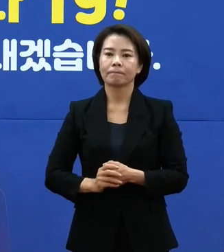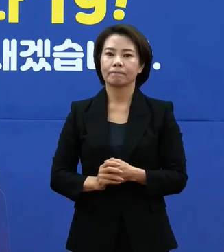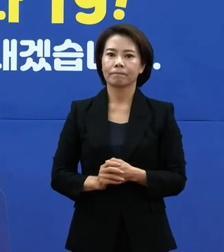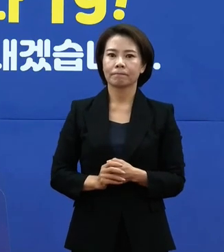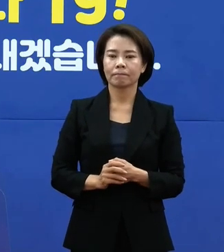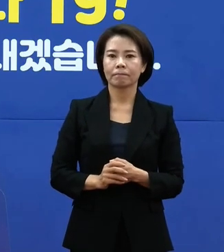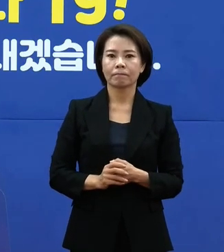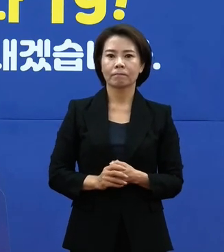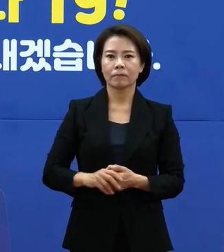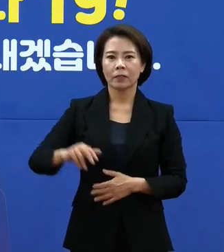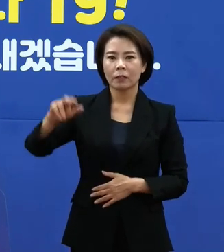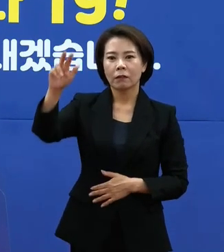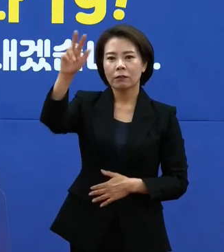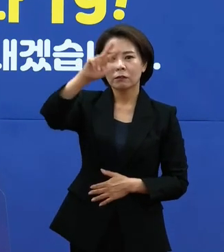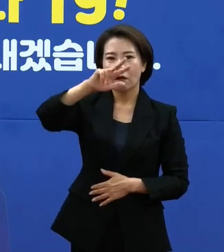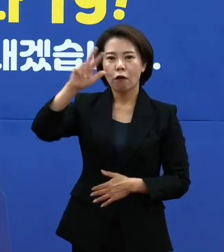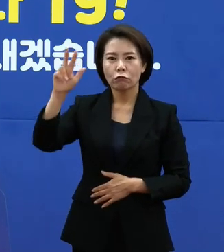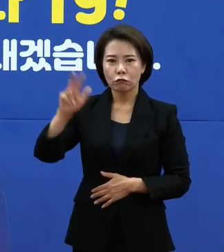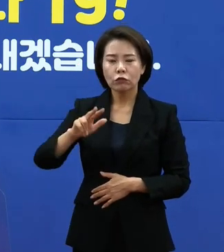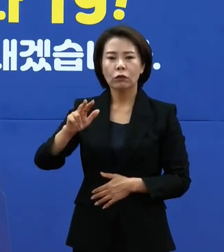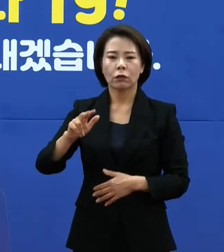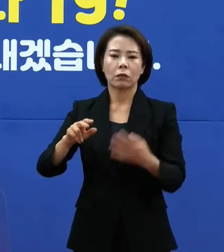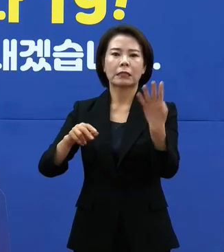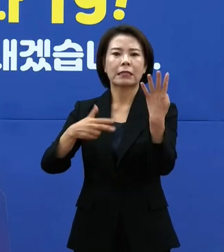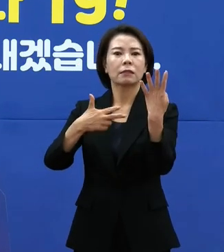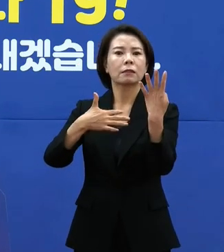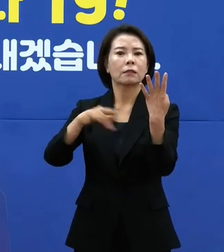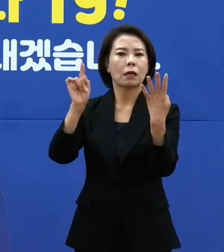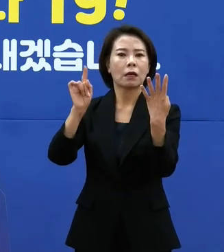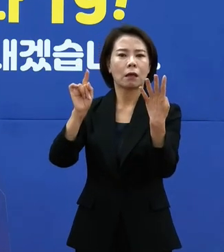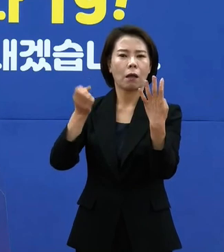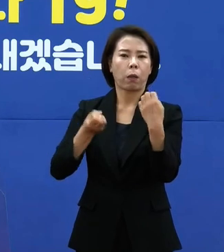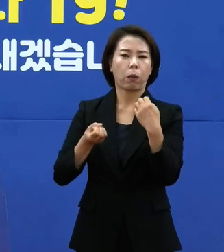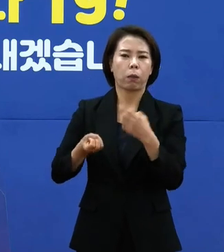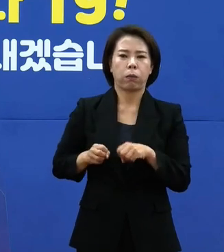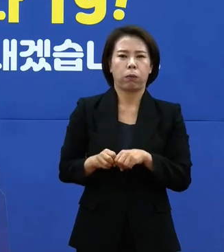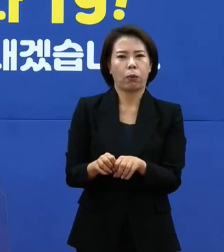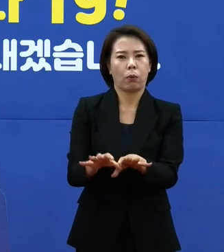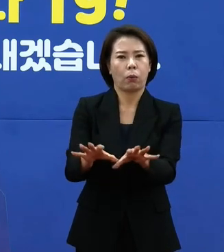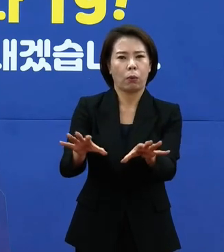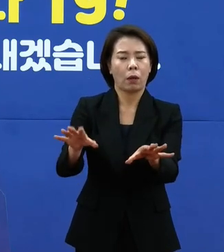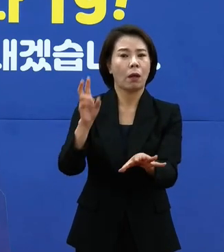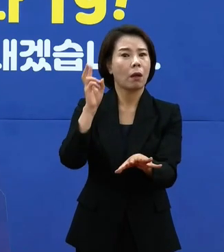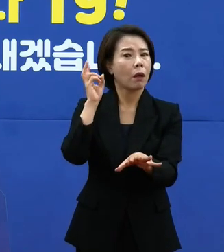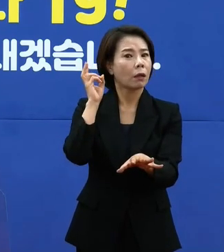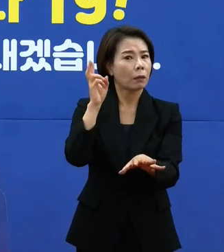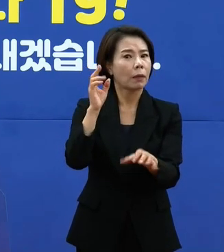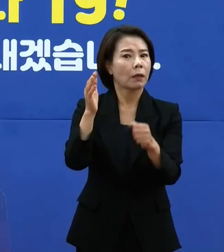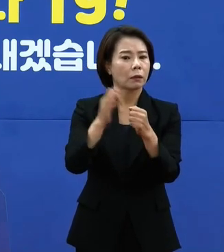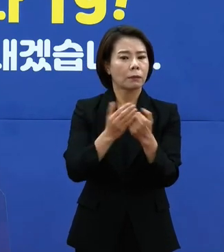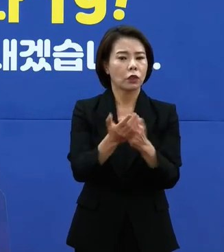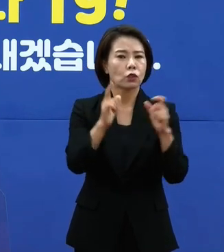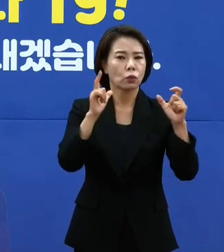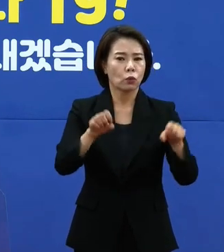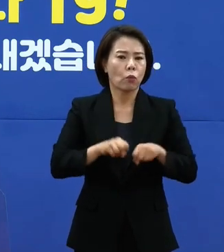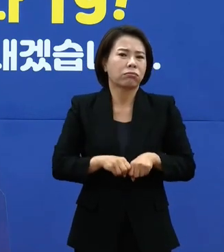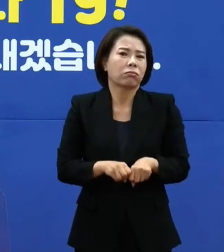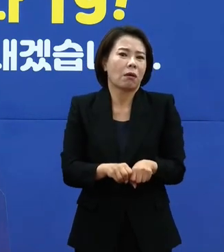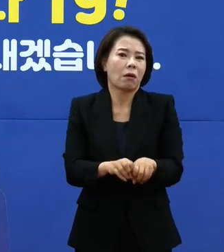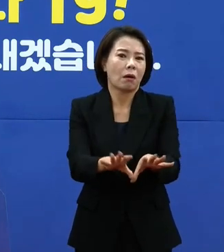이제 전국적으로 제4차 대유행이 진행되고 있고 우리 도내에서도 확진자가 급증하고 있습니다.